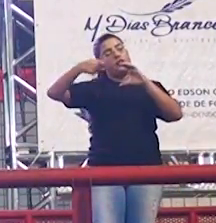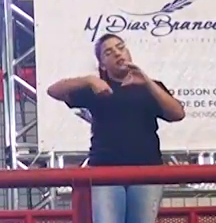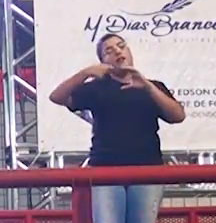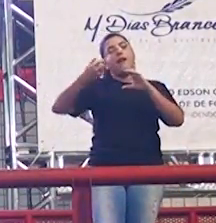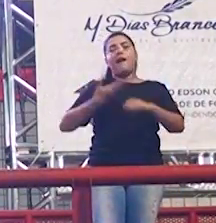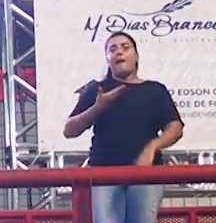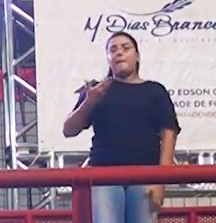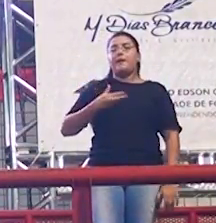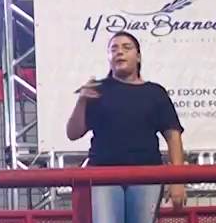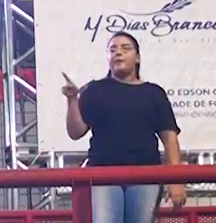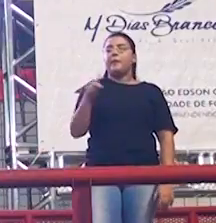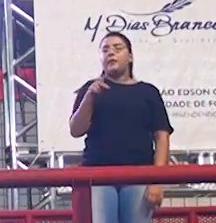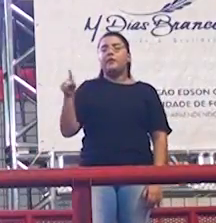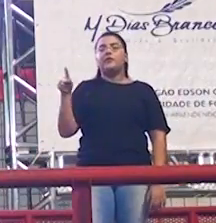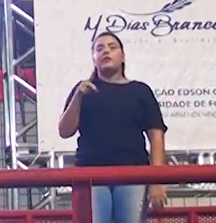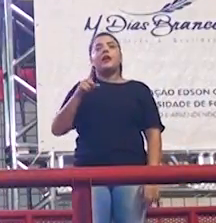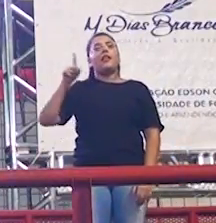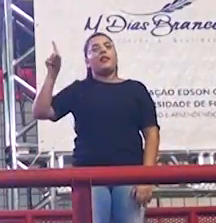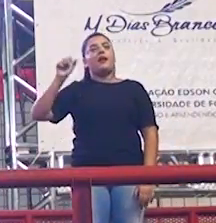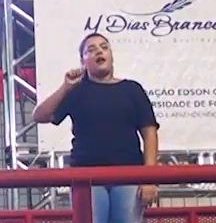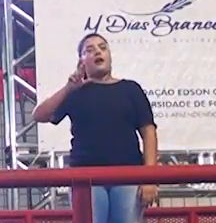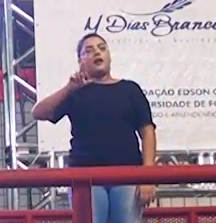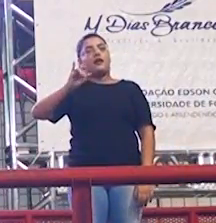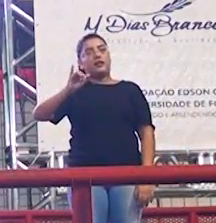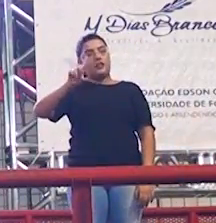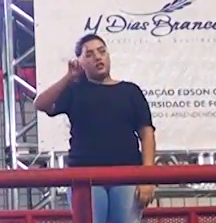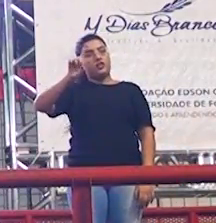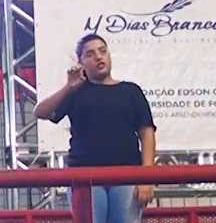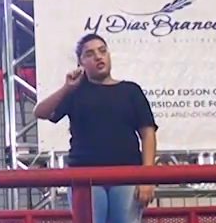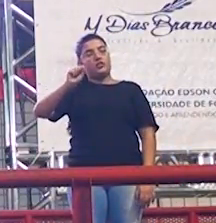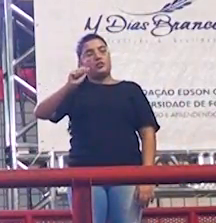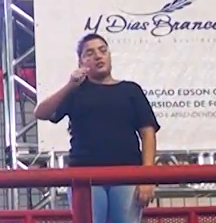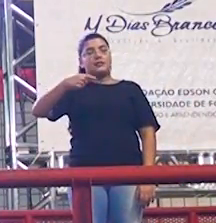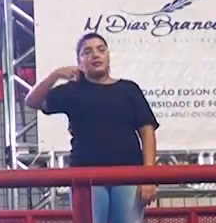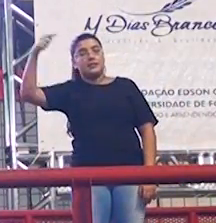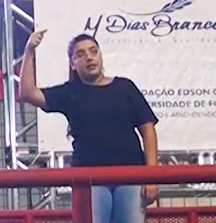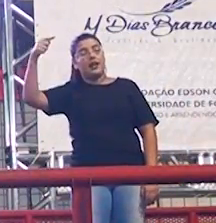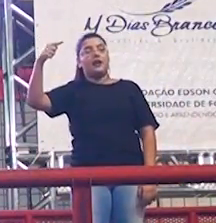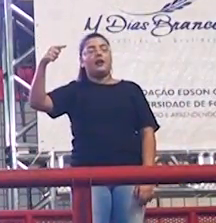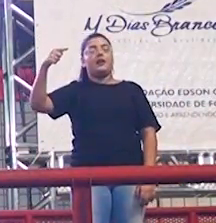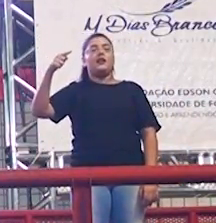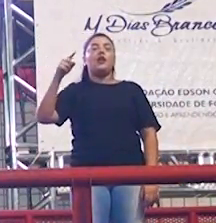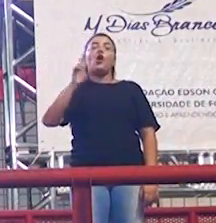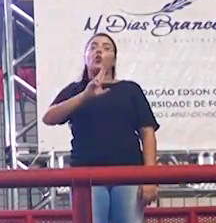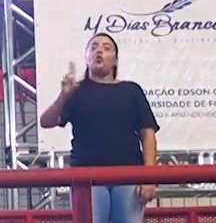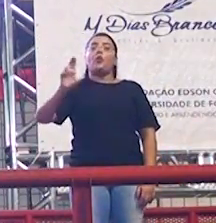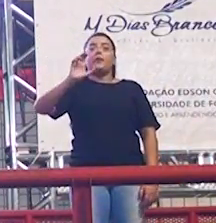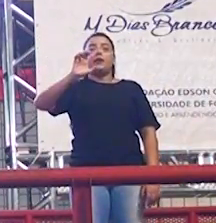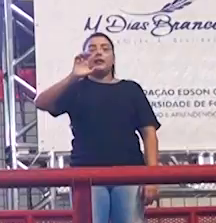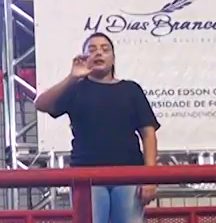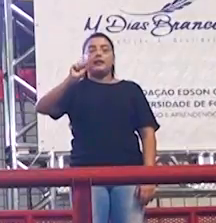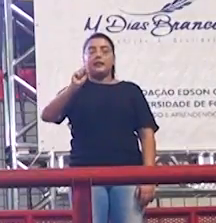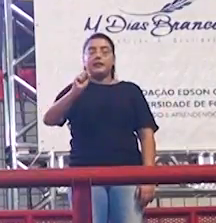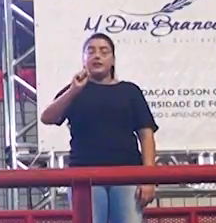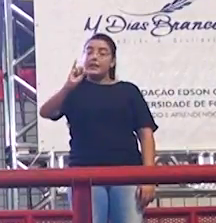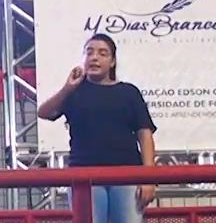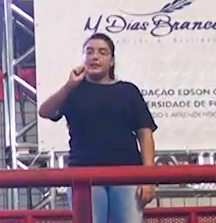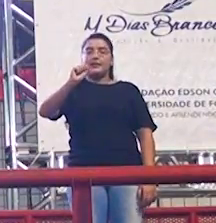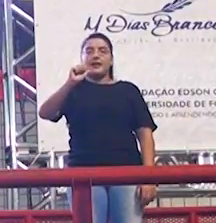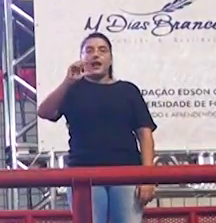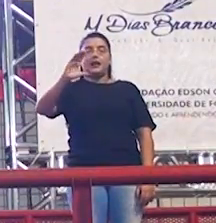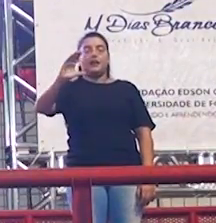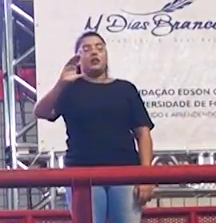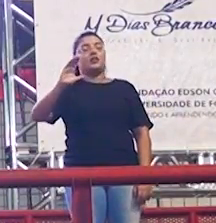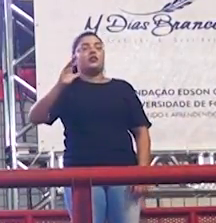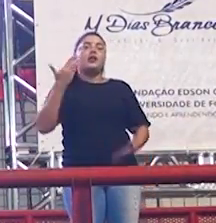amigo meu, professor comigo lá do Aritzá, professor Isaac do Vale. Isaac do Vale é professor de História, mas